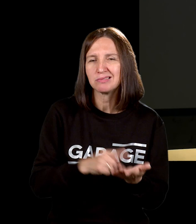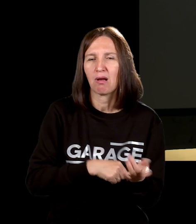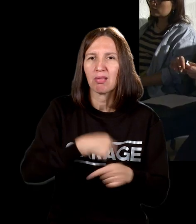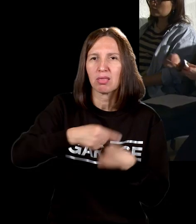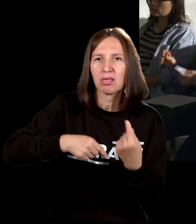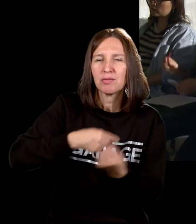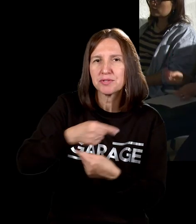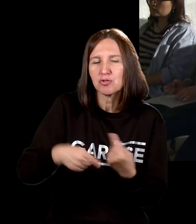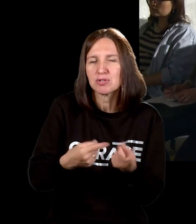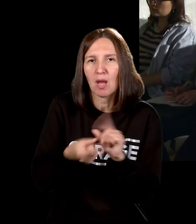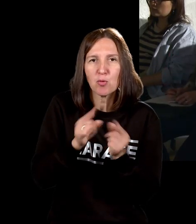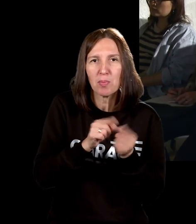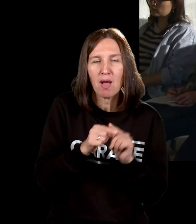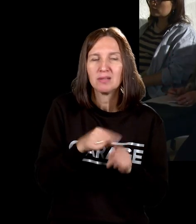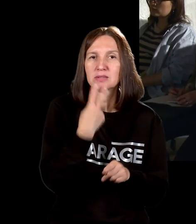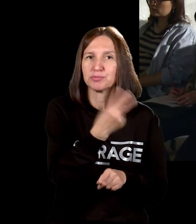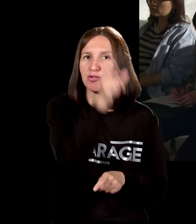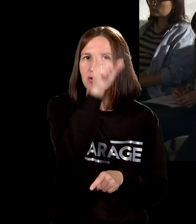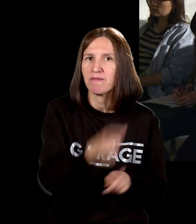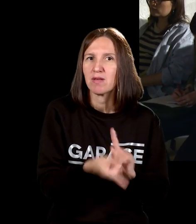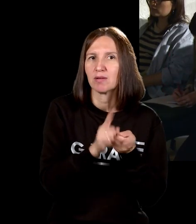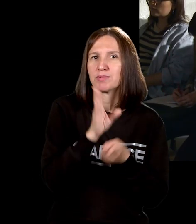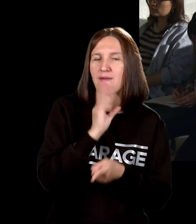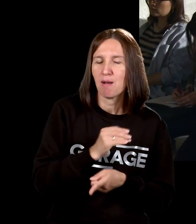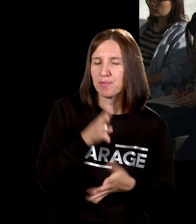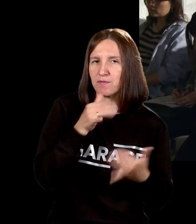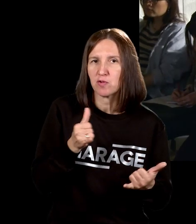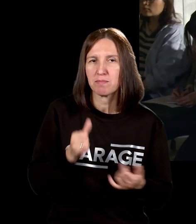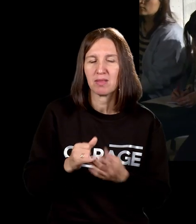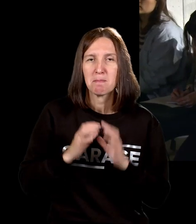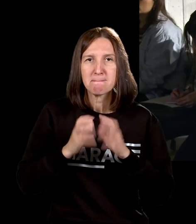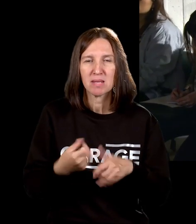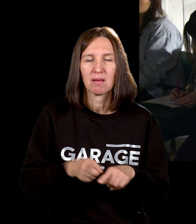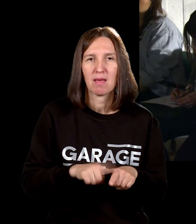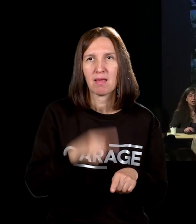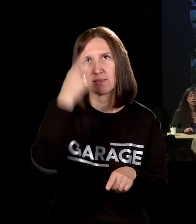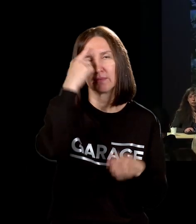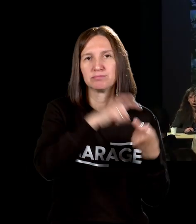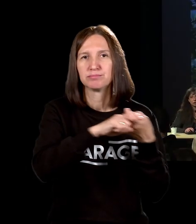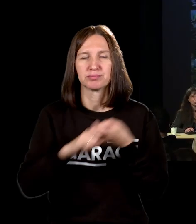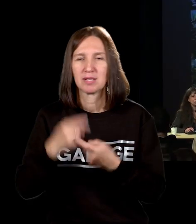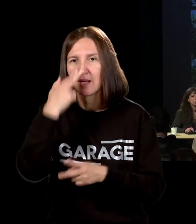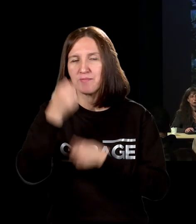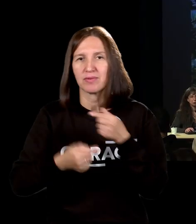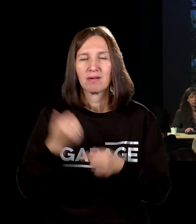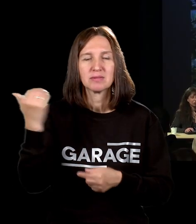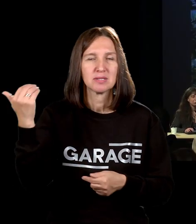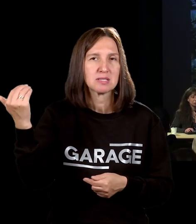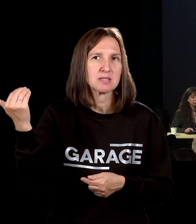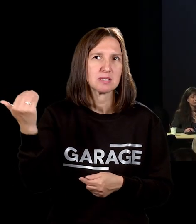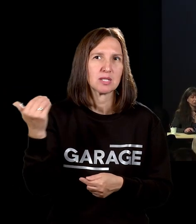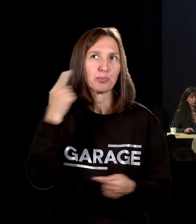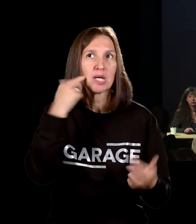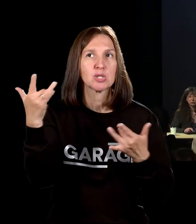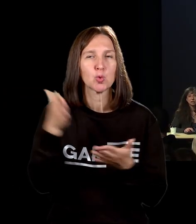что это вот то, чем становится человек в современном мире, что это отсылки к традициям сюрреализма и к Хансу Бельмеру. Там как